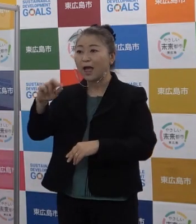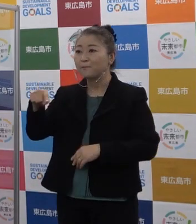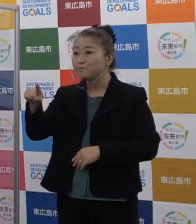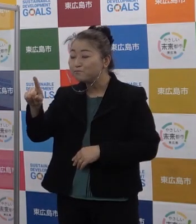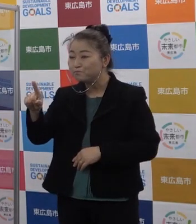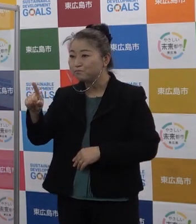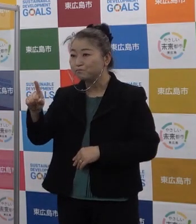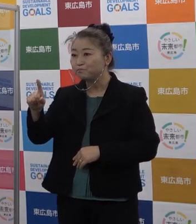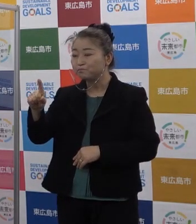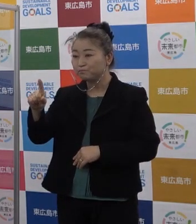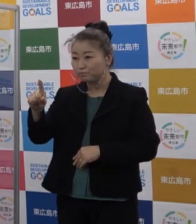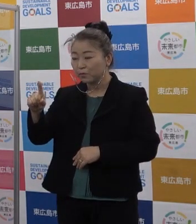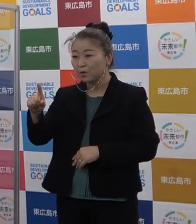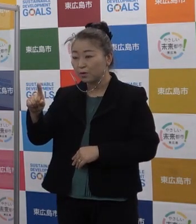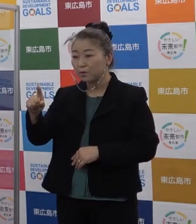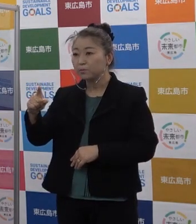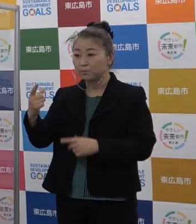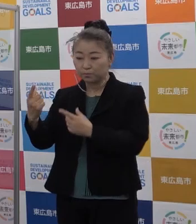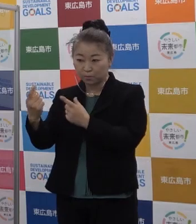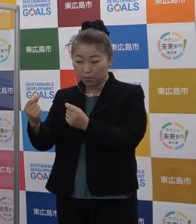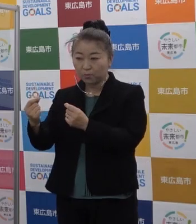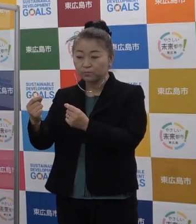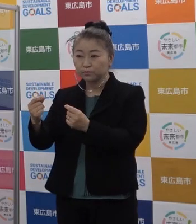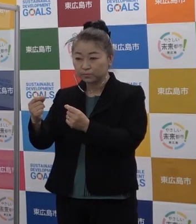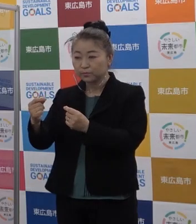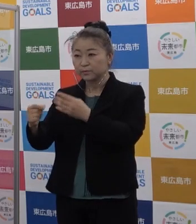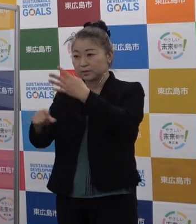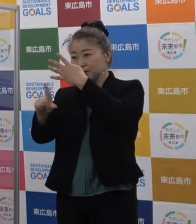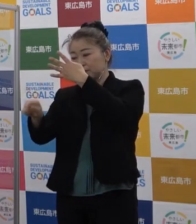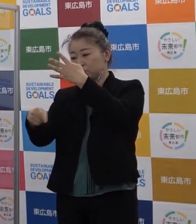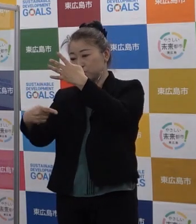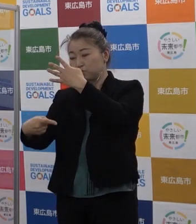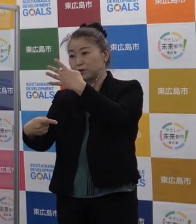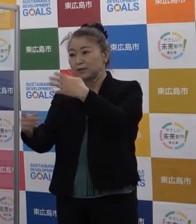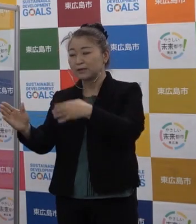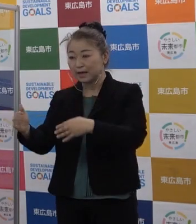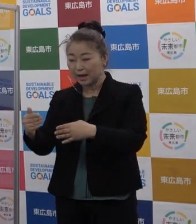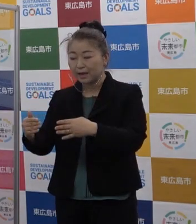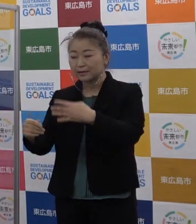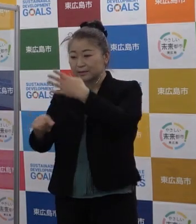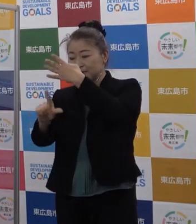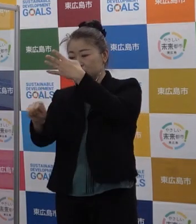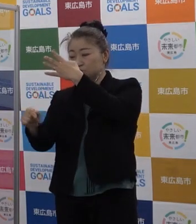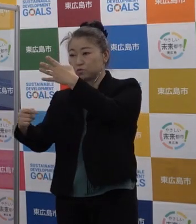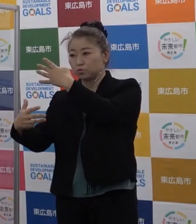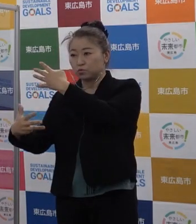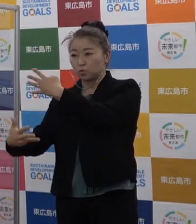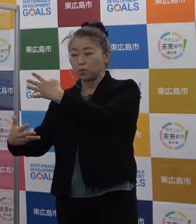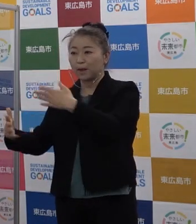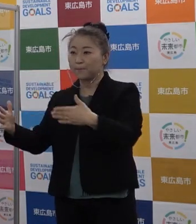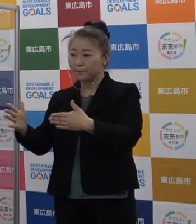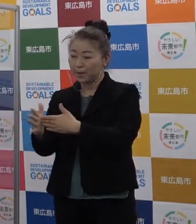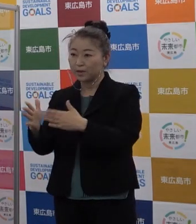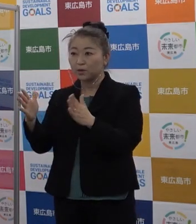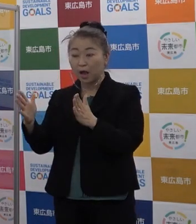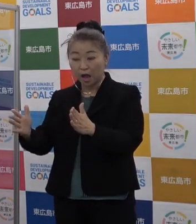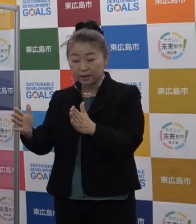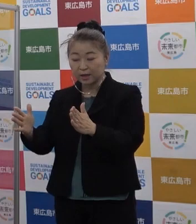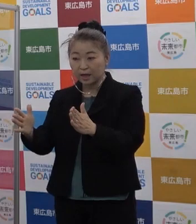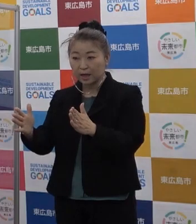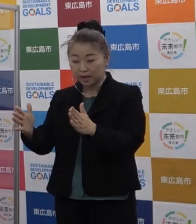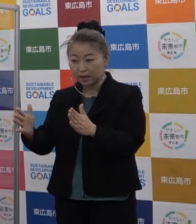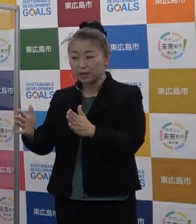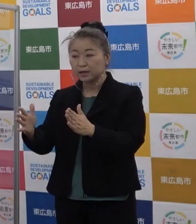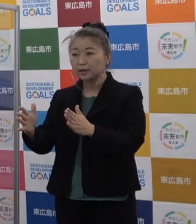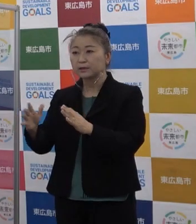で、これも1日から8日まで、午前10時から8時までということで、この富士グラン